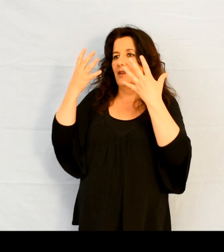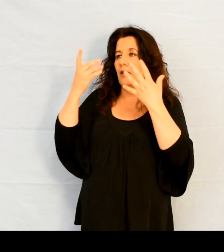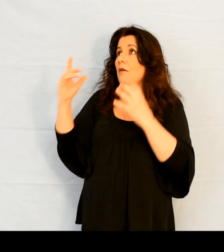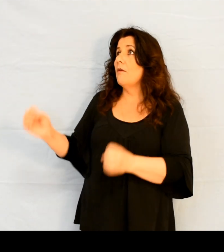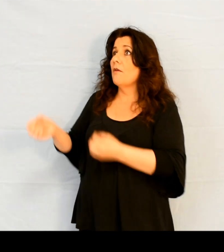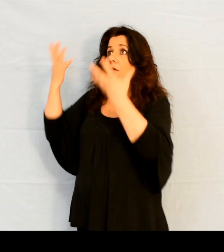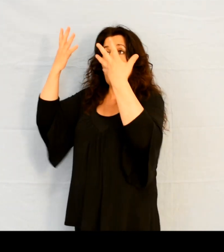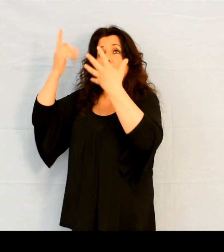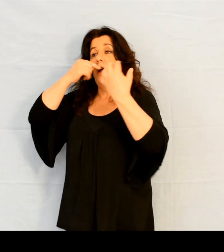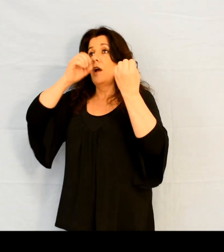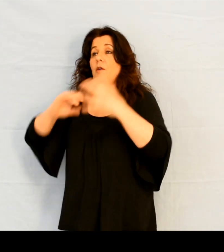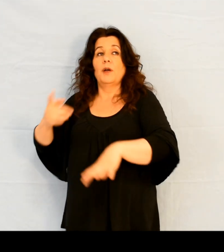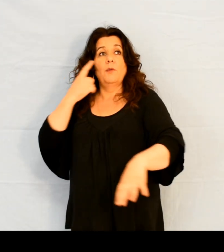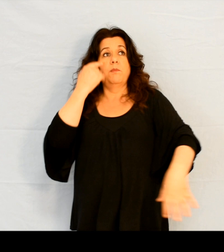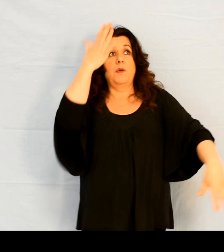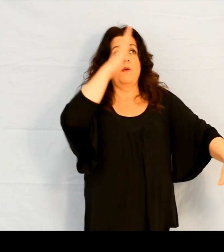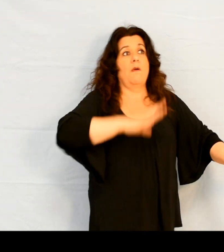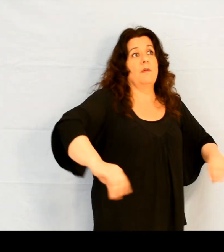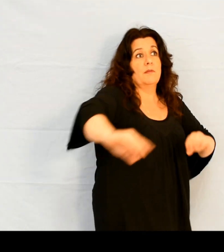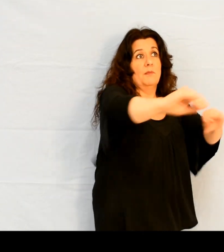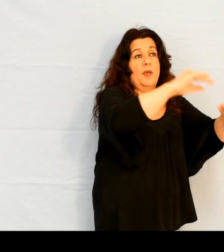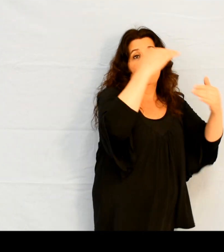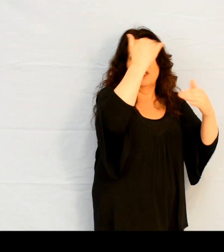à un peuple étranger.